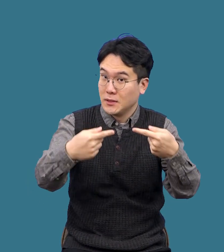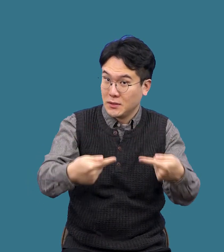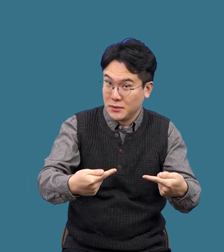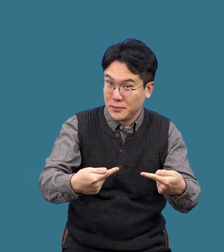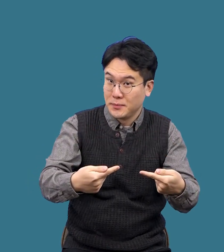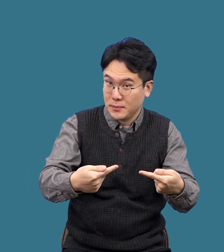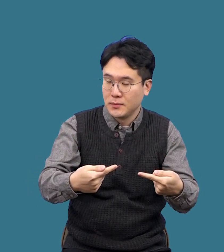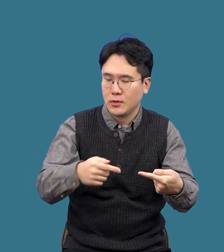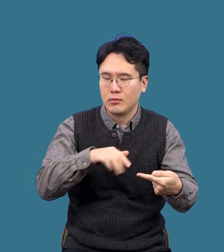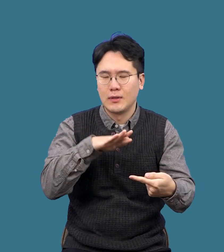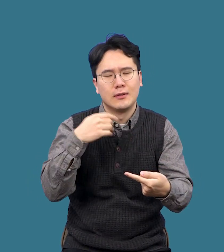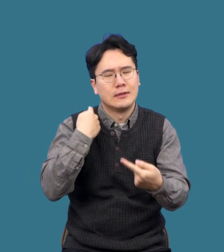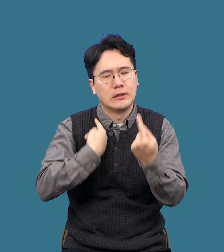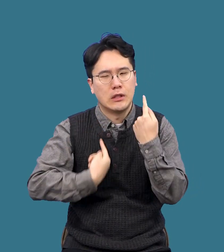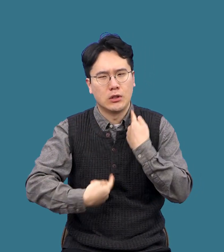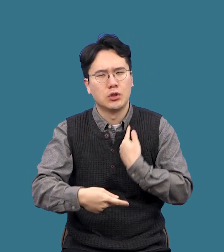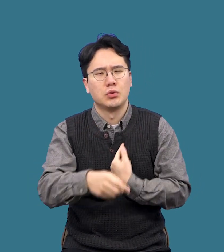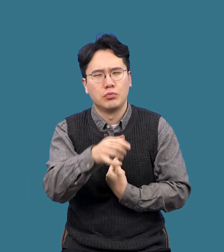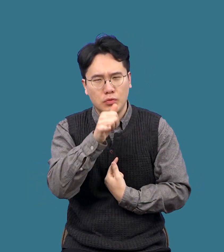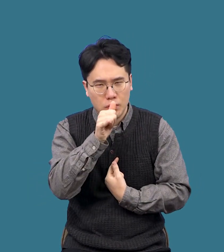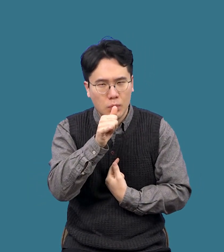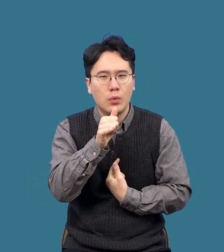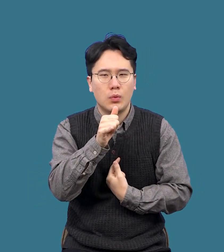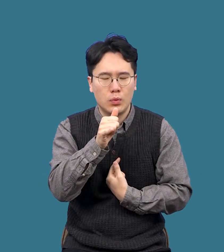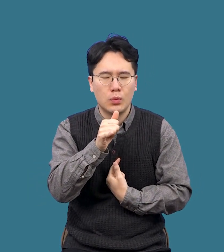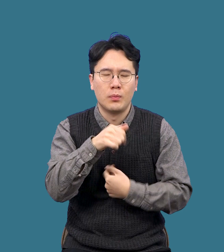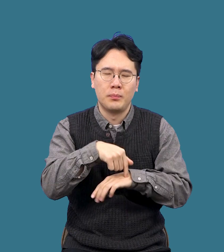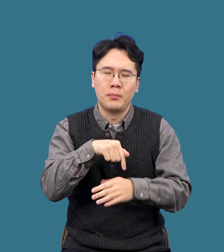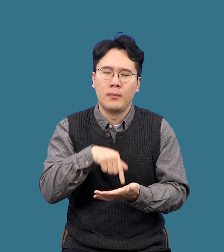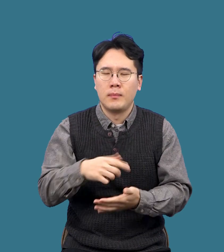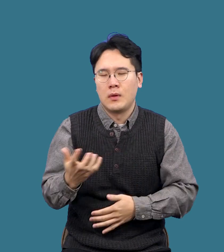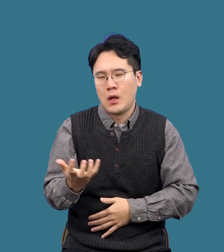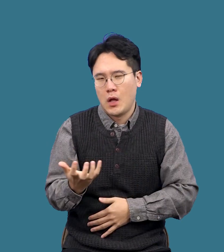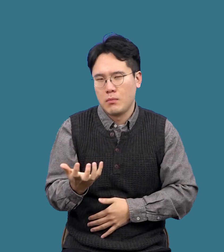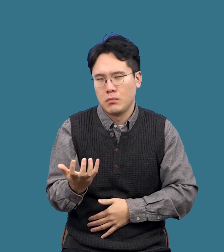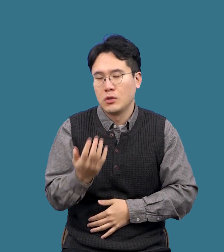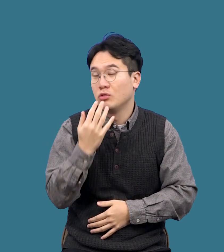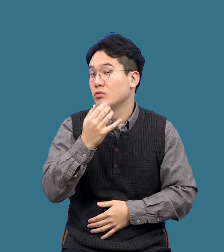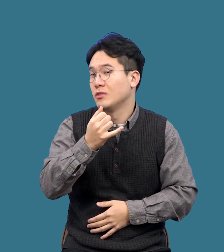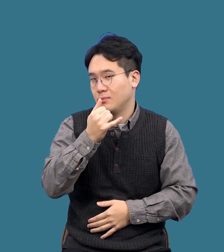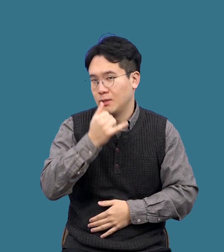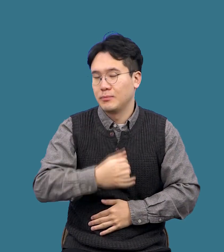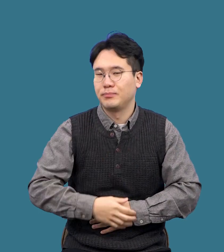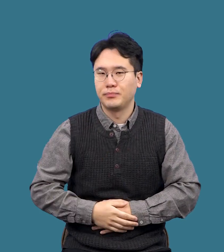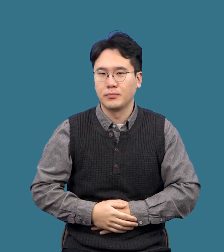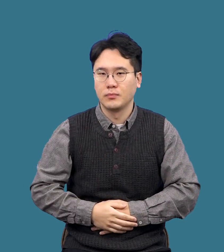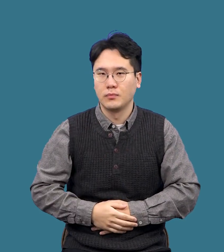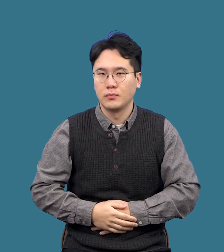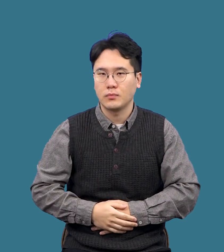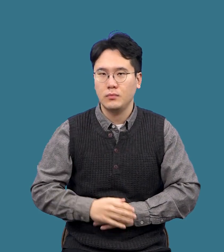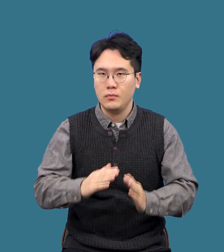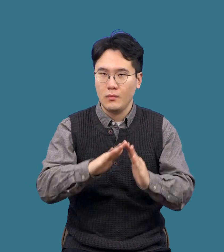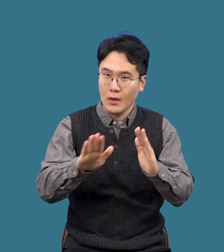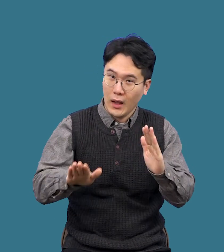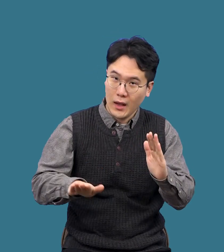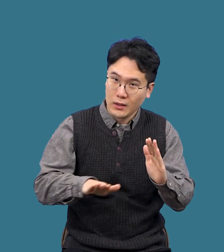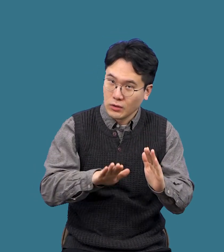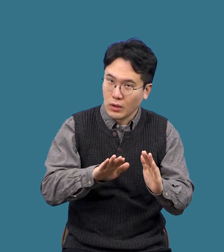있습니다. 가정 공동체 안에서 우리가 피할 수 없이 상처를